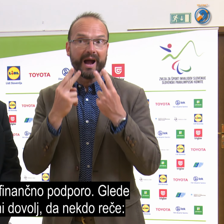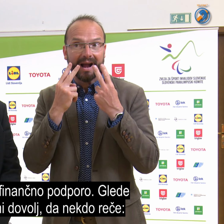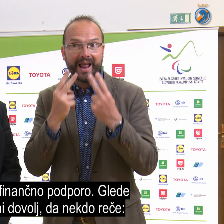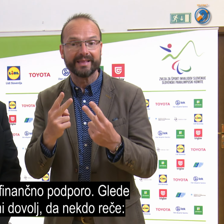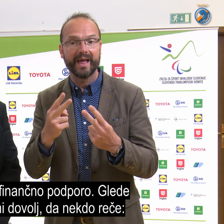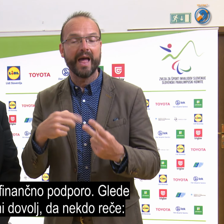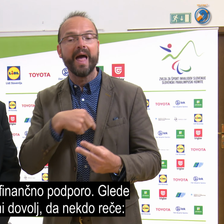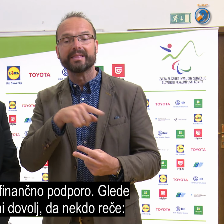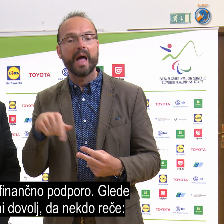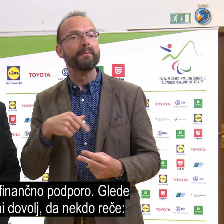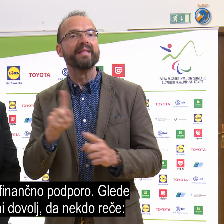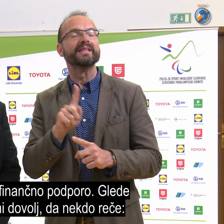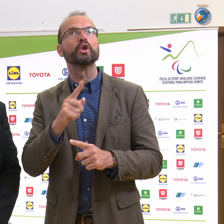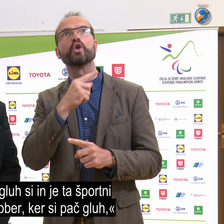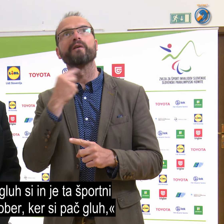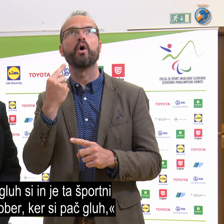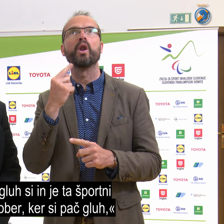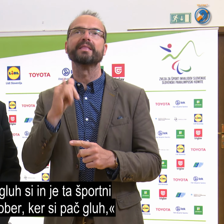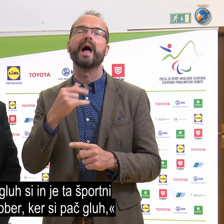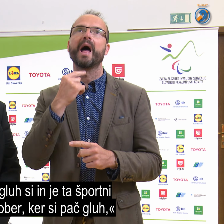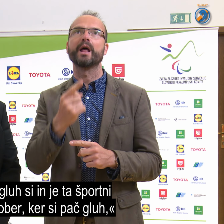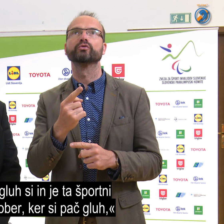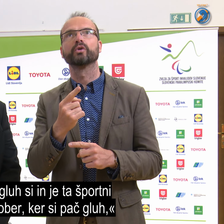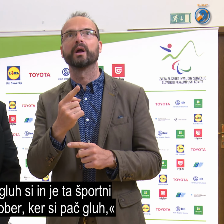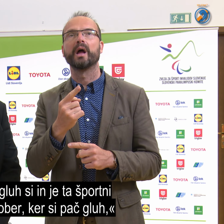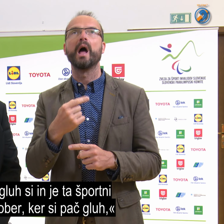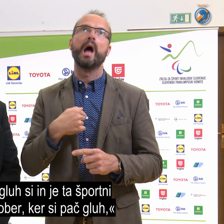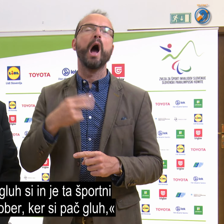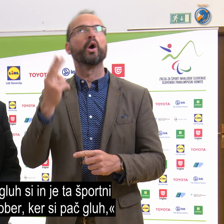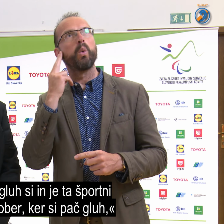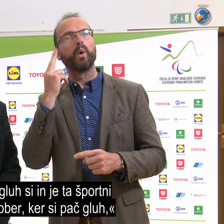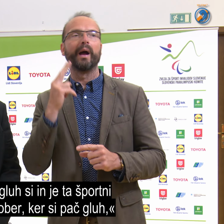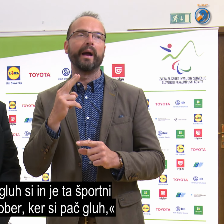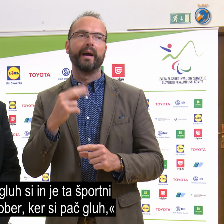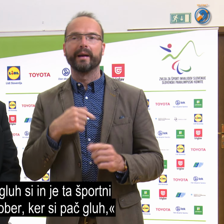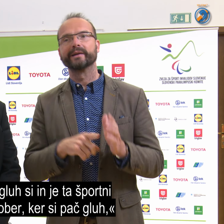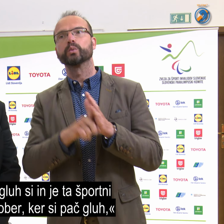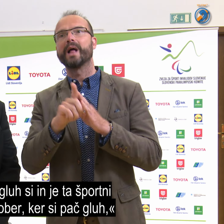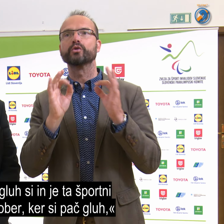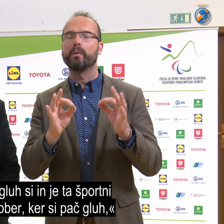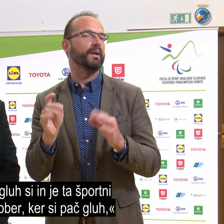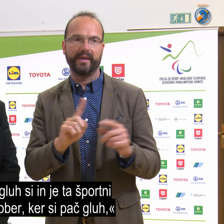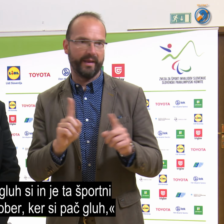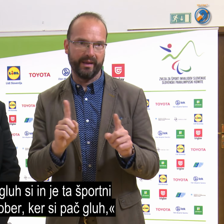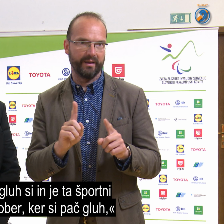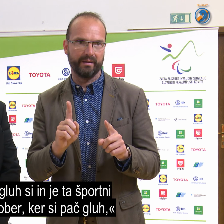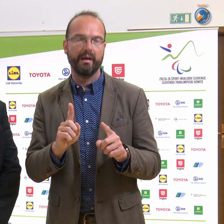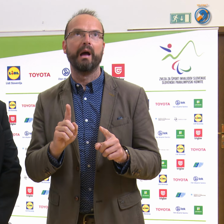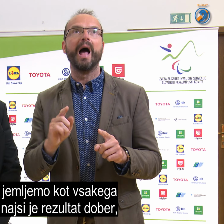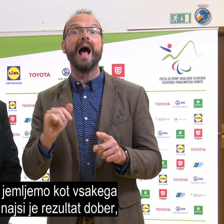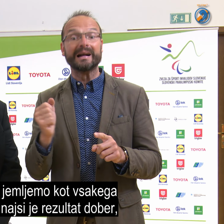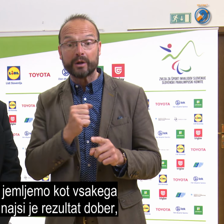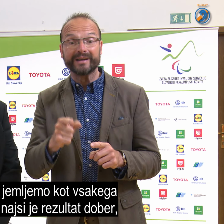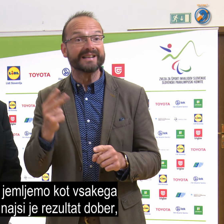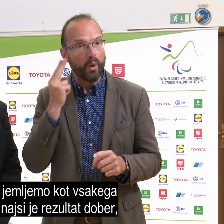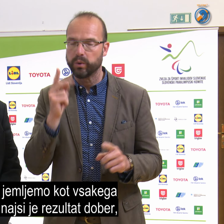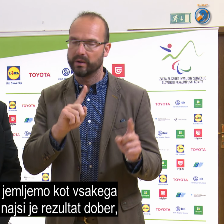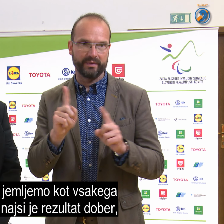nam zadosti, da nekdo reče, lej, gluh si, pa je ta športni rezultat dober, ker si pač gluh,